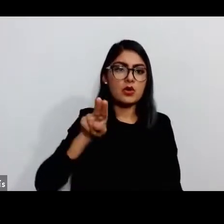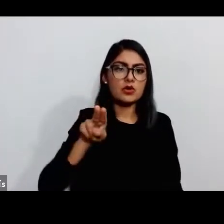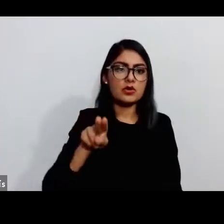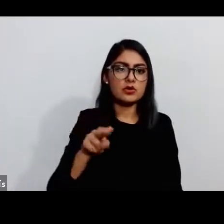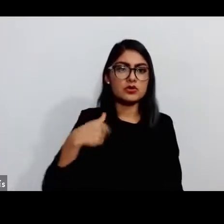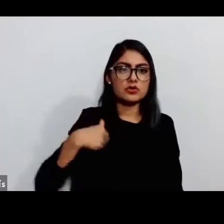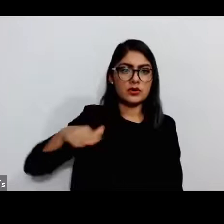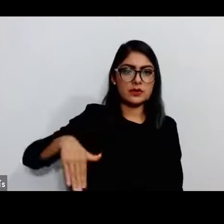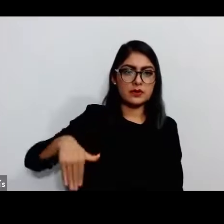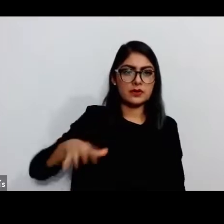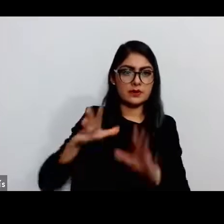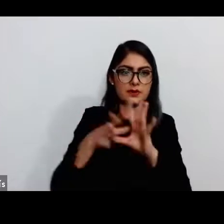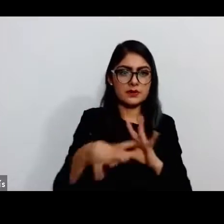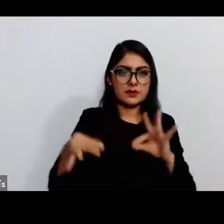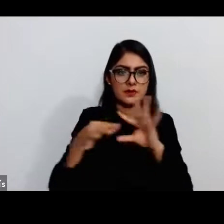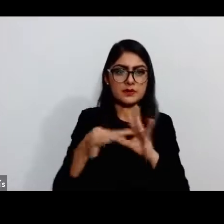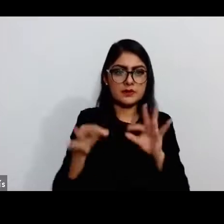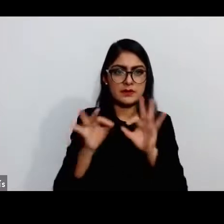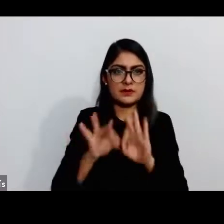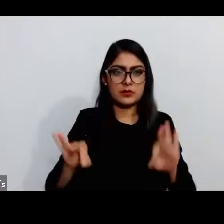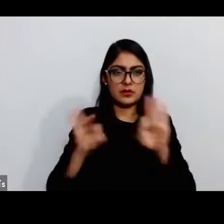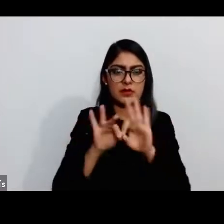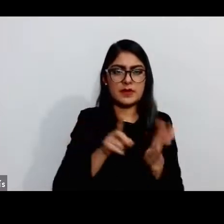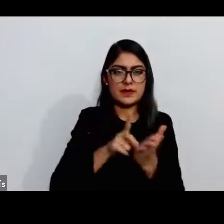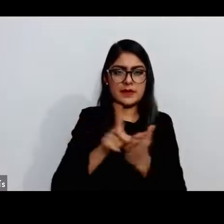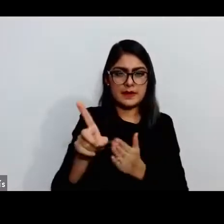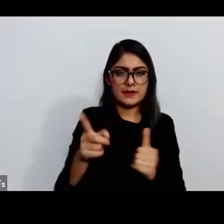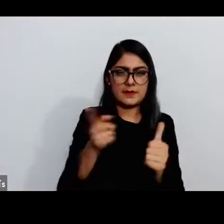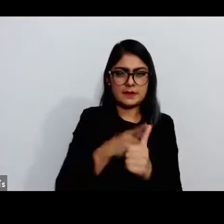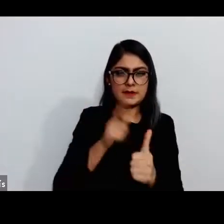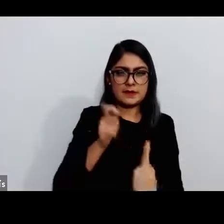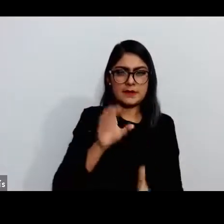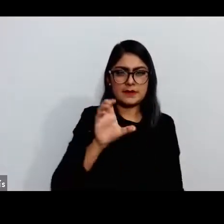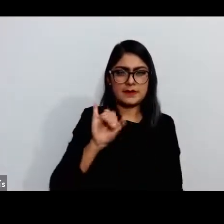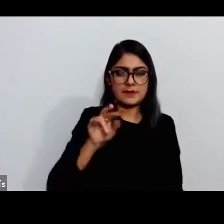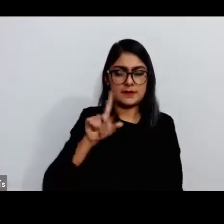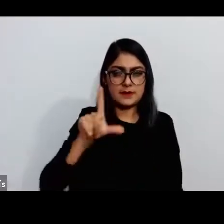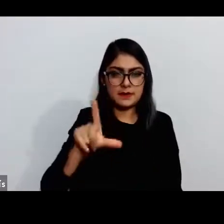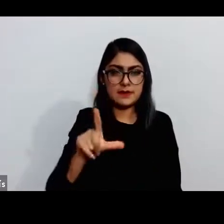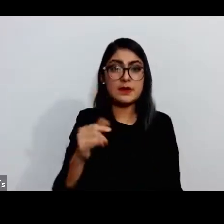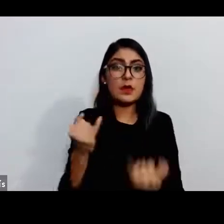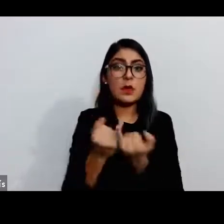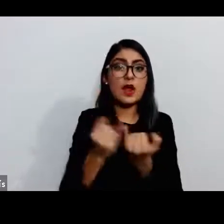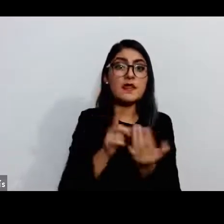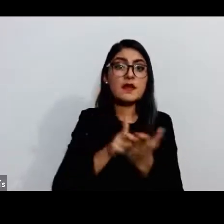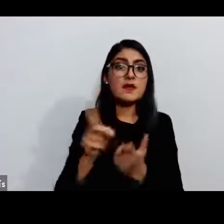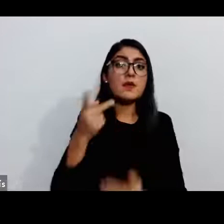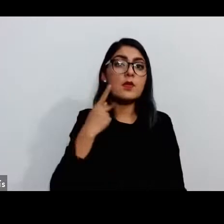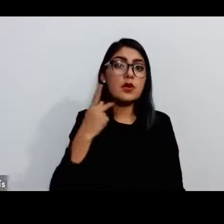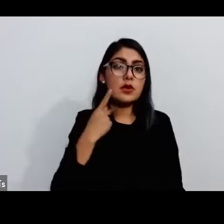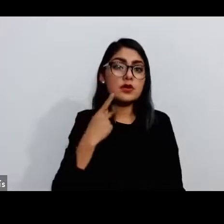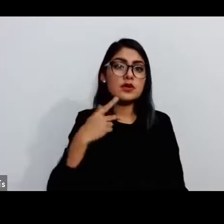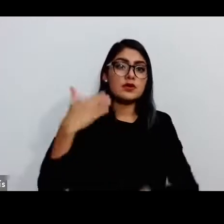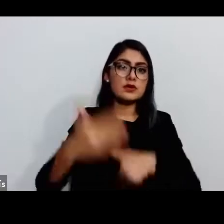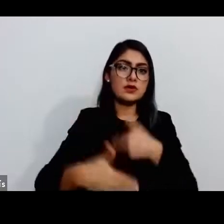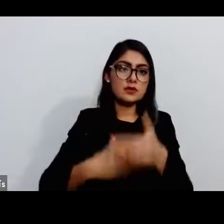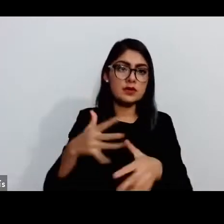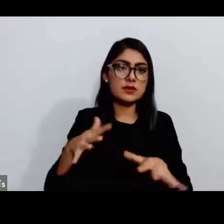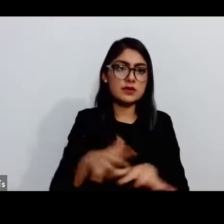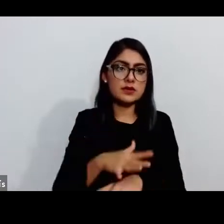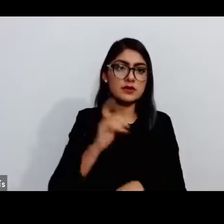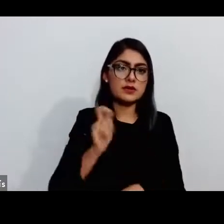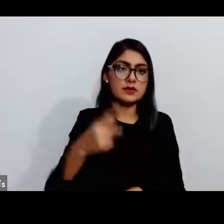que, digamos, en sus primeros siglos de los derechos naturales, luego derechos del hombre, y luego ya en el siglo